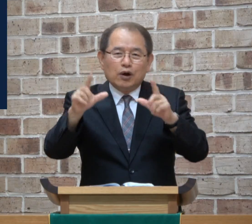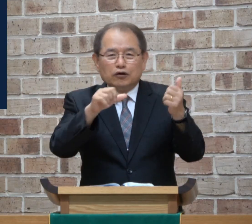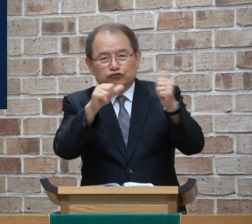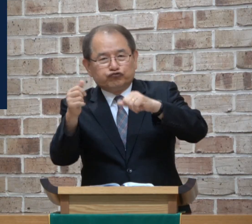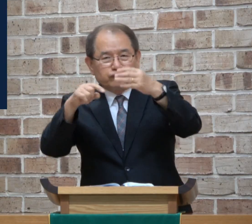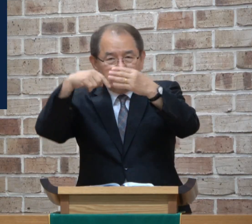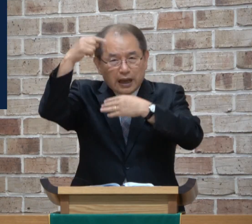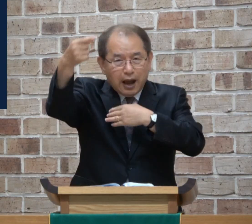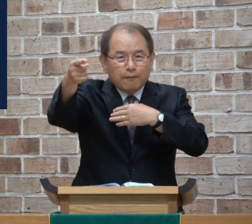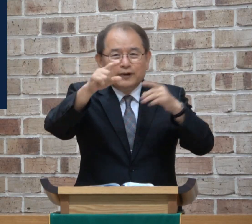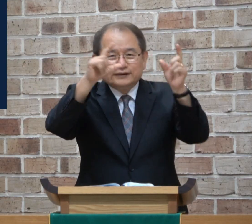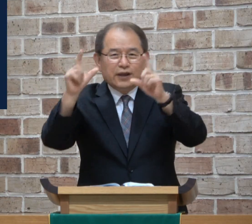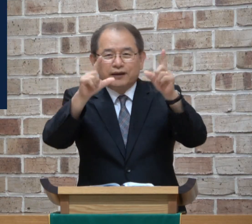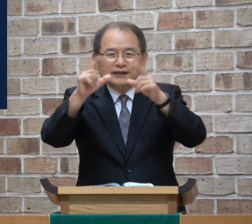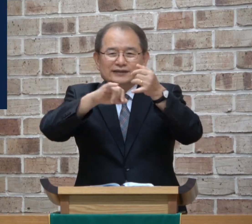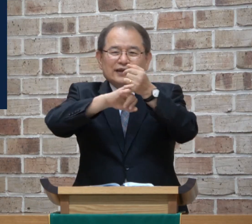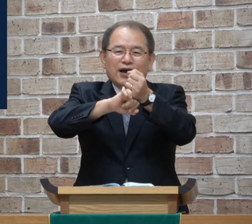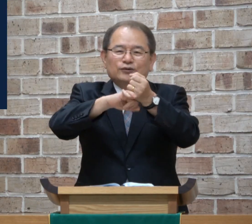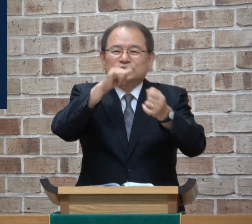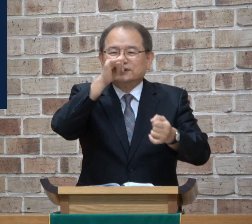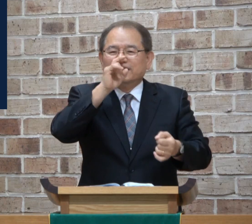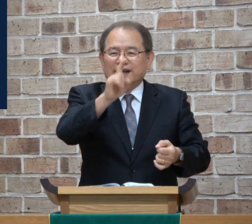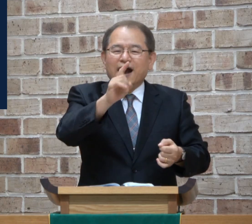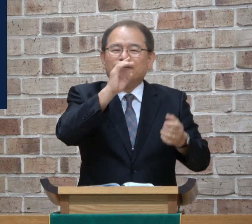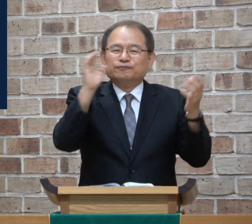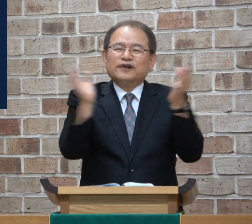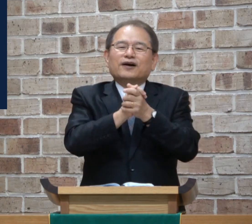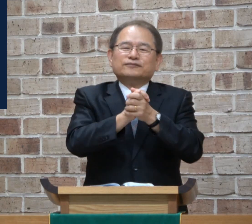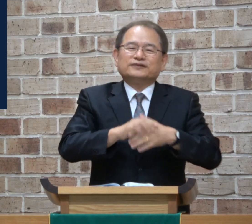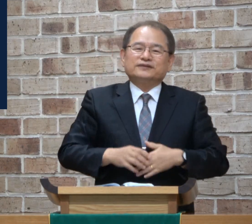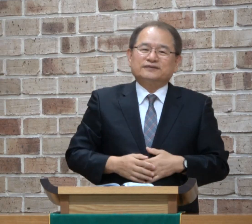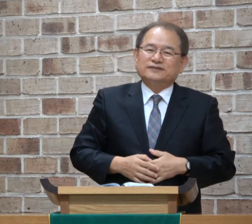금생과 내생의 약속이 있느니라. 아멘.